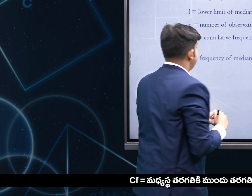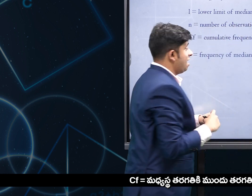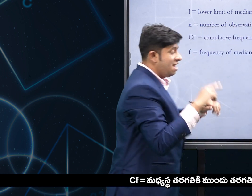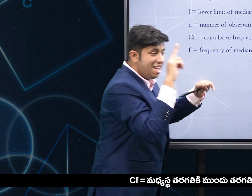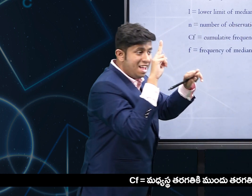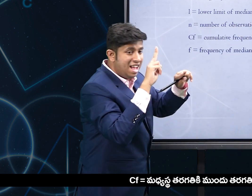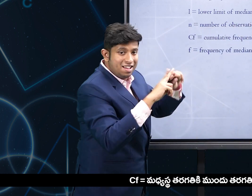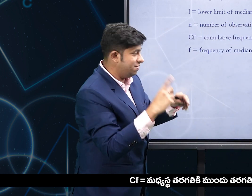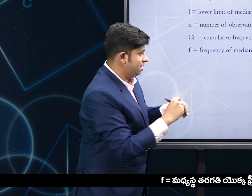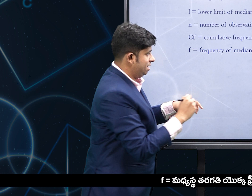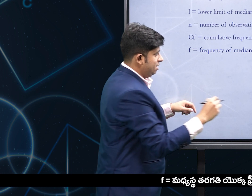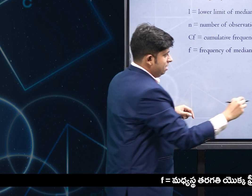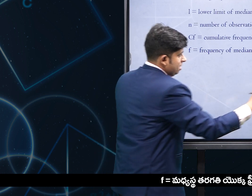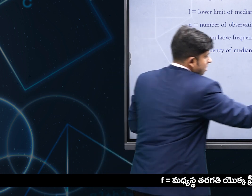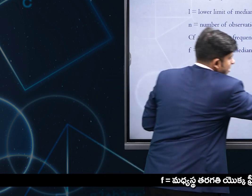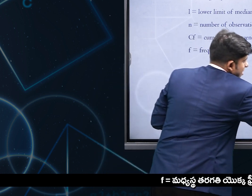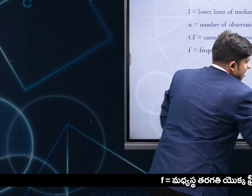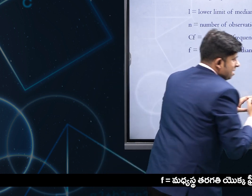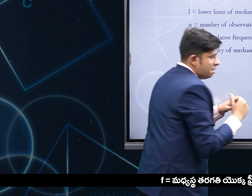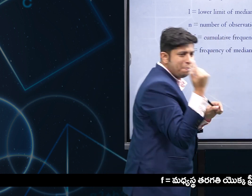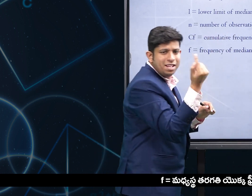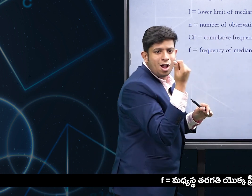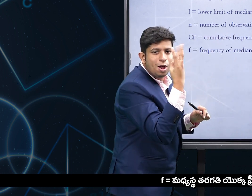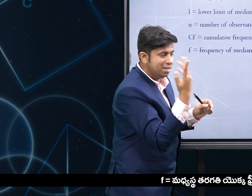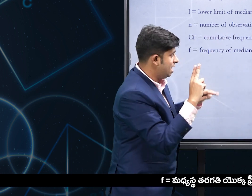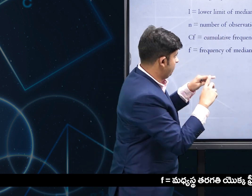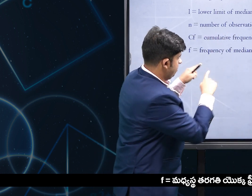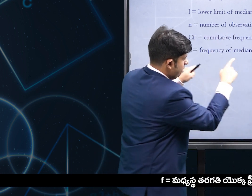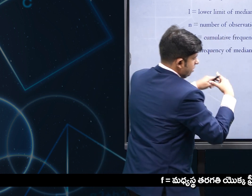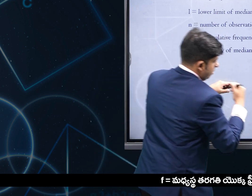22. F మధ్యస్థ